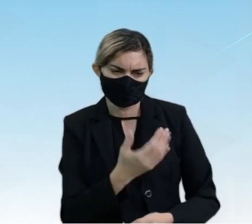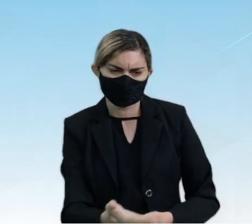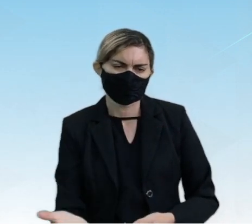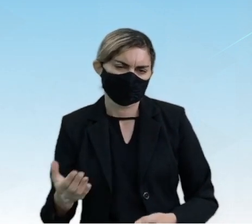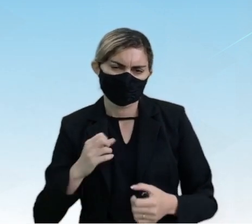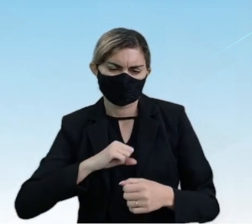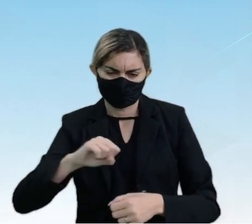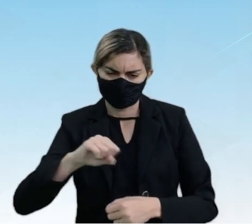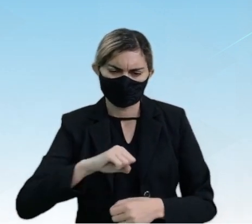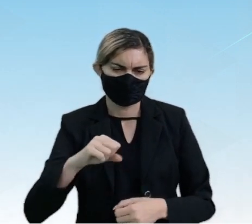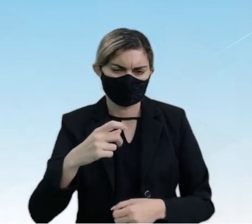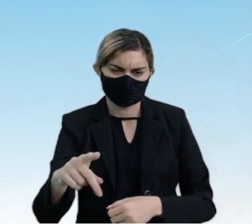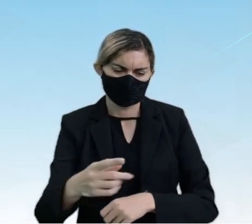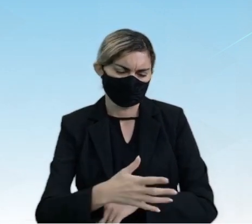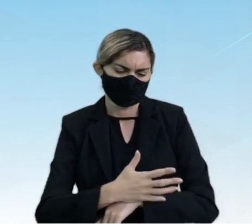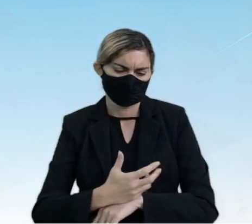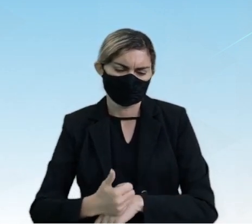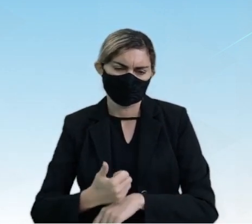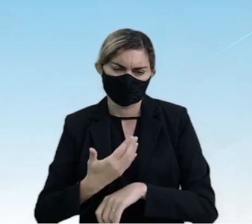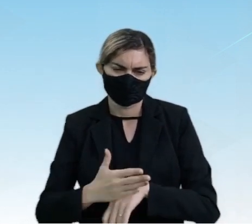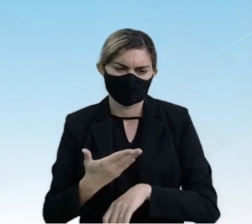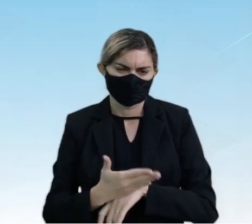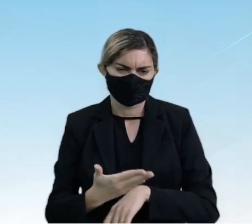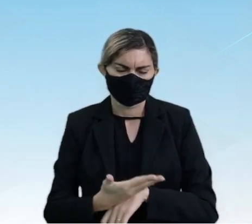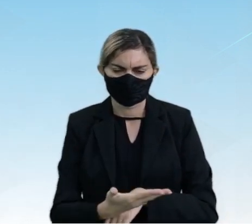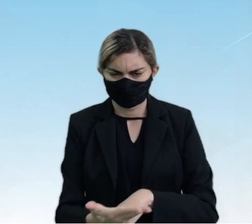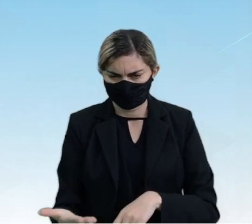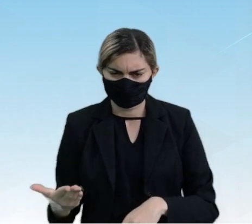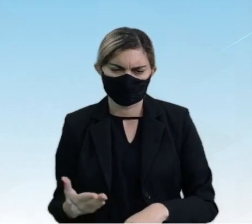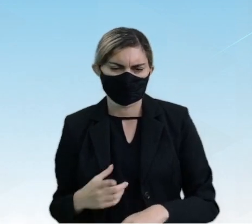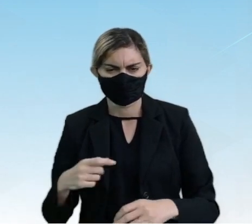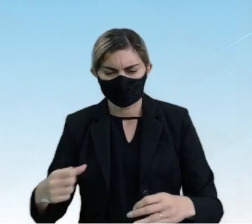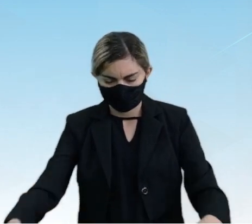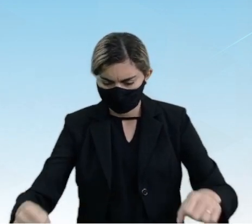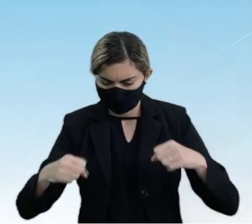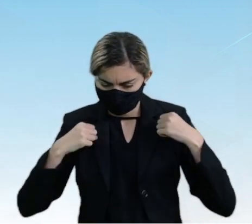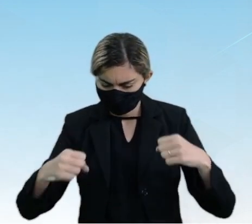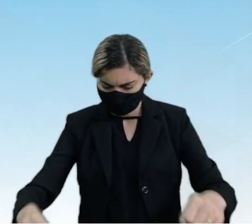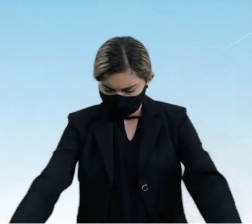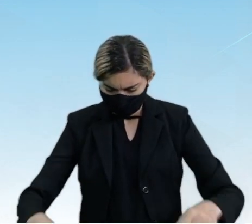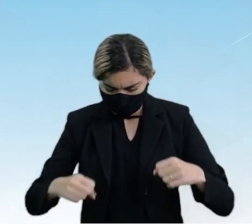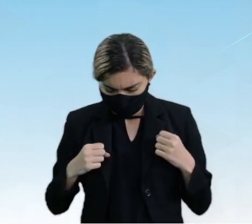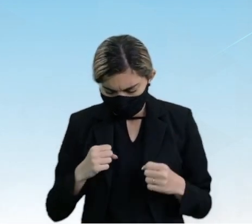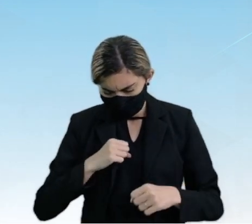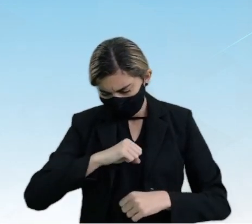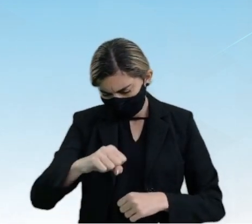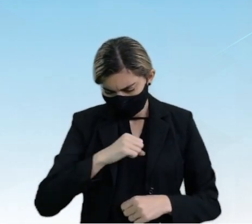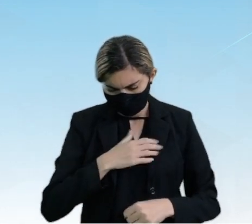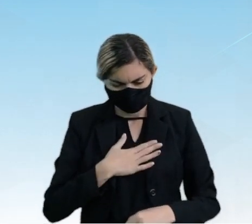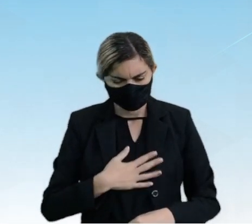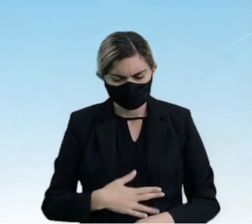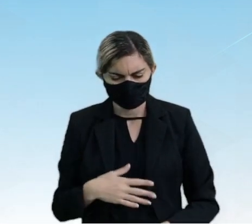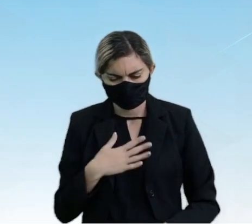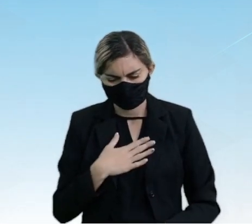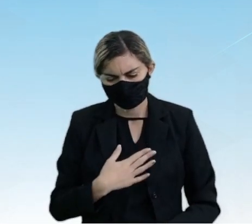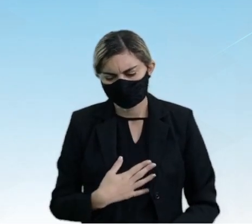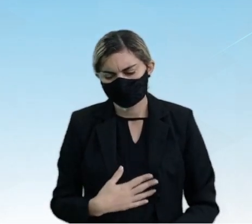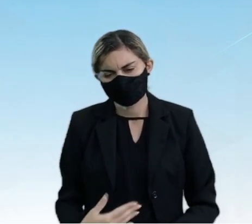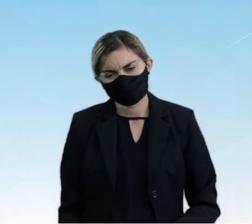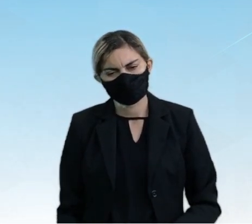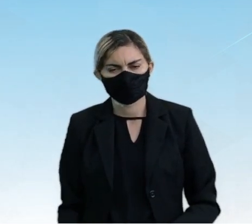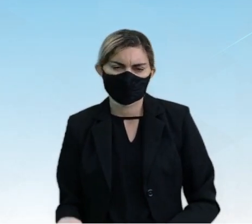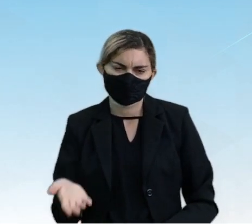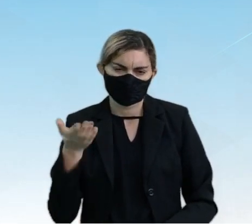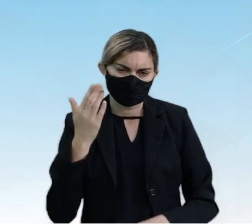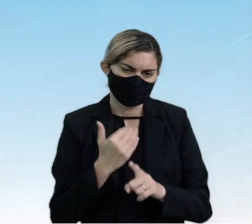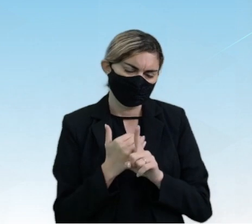lá, correr aí na sua praça, vai praticar uma corridinha, você primeiro faz um aquecimento para correr um pouquinho mais tranquilo ali, dá uma elevada